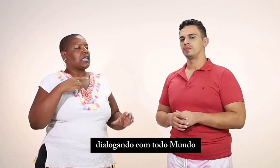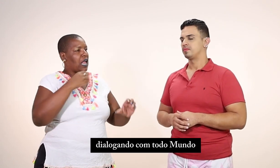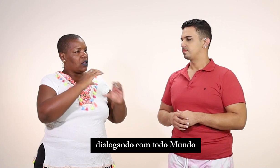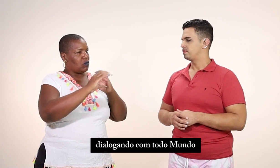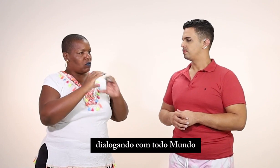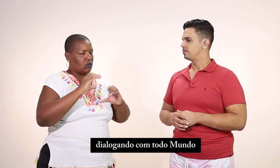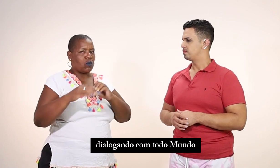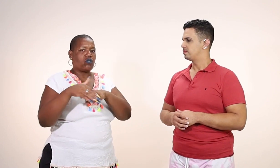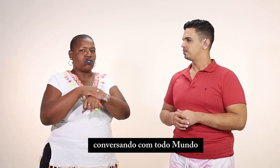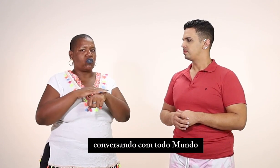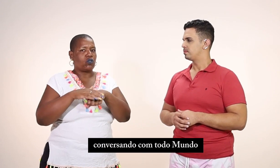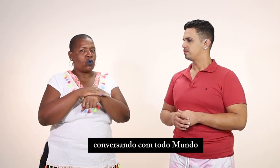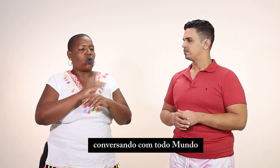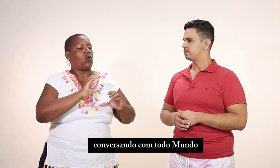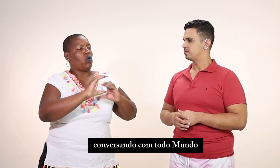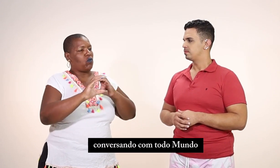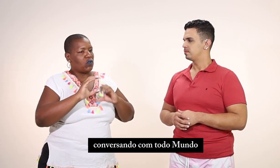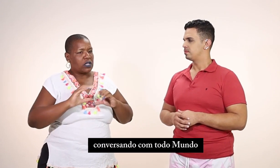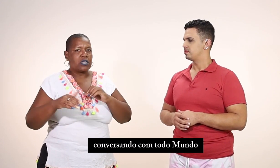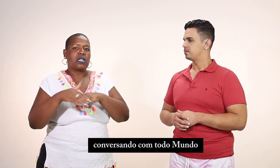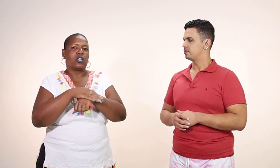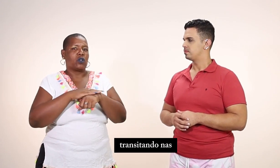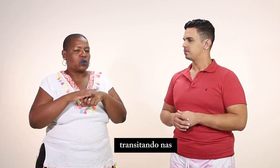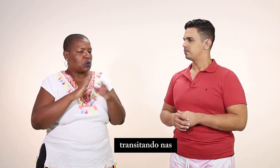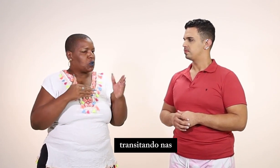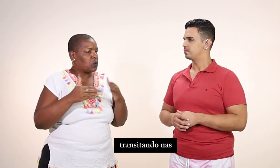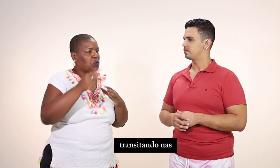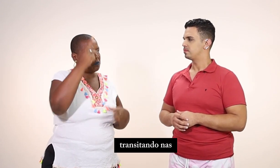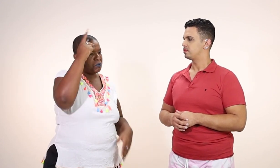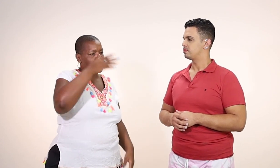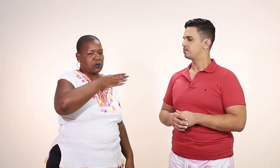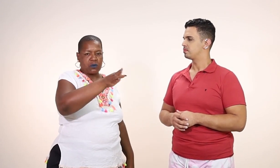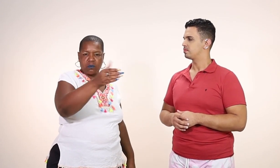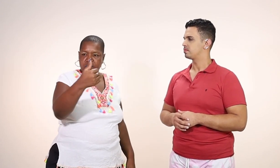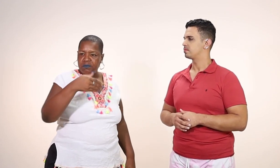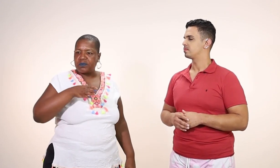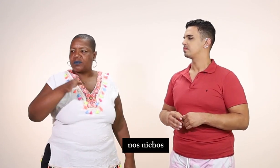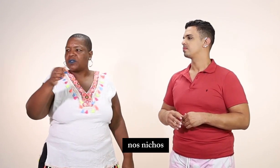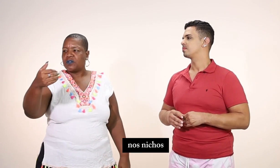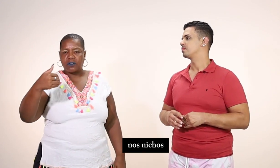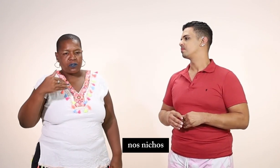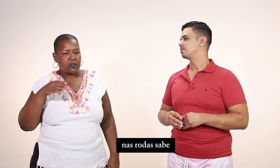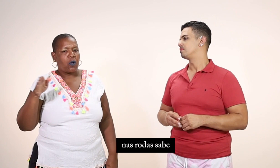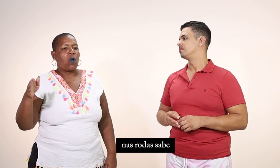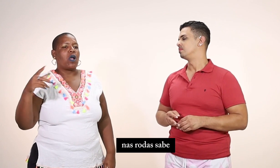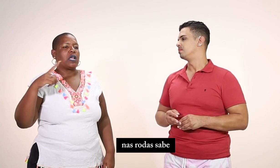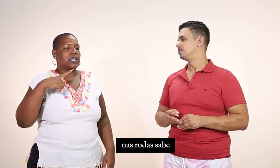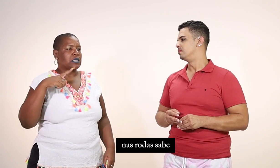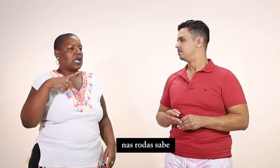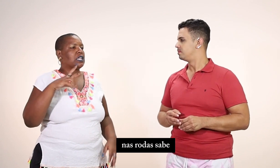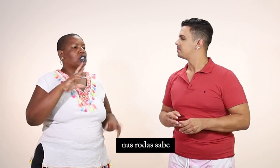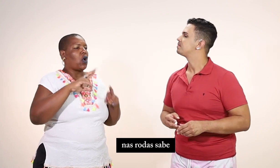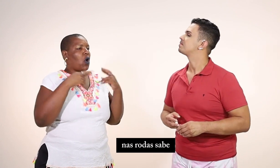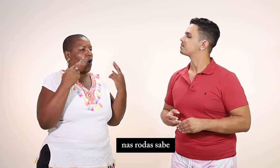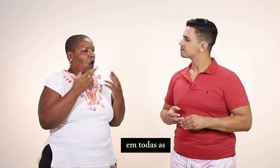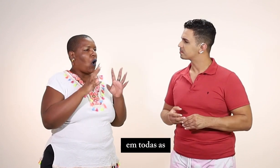todo mundo, conversando com todo mundo, transitando nos nichos, nas rodas, sabe? Em